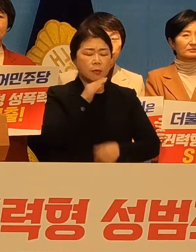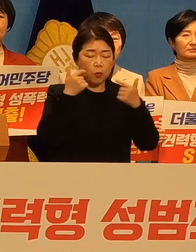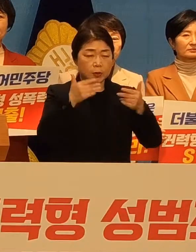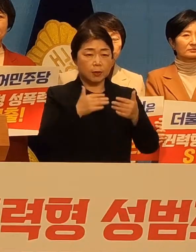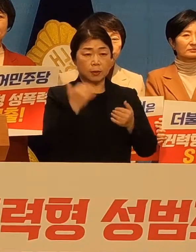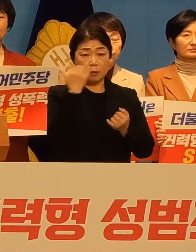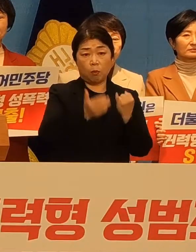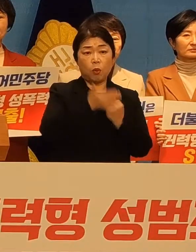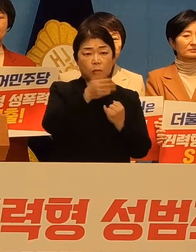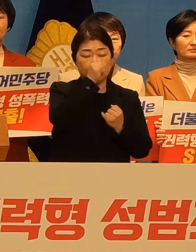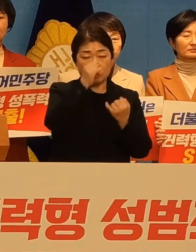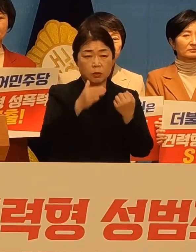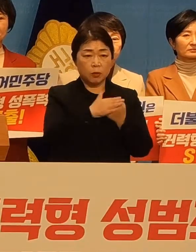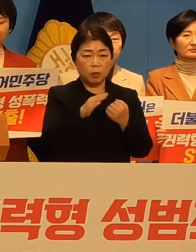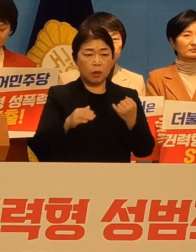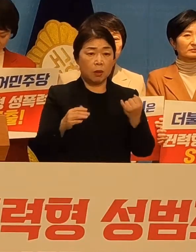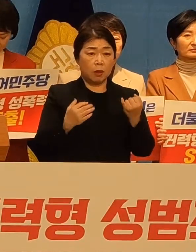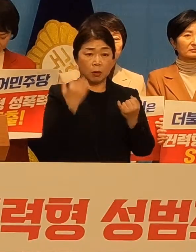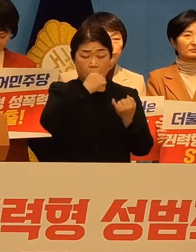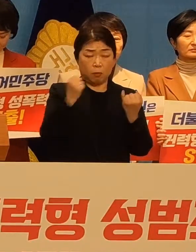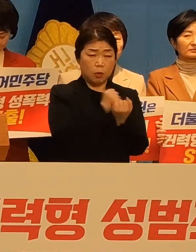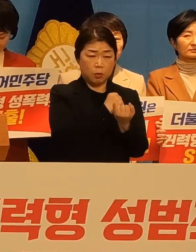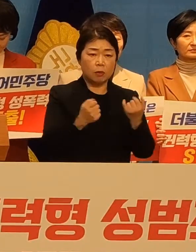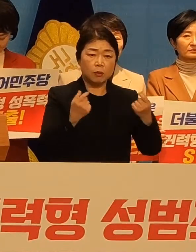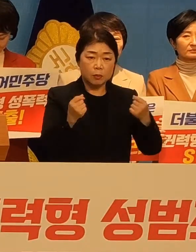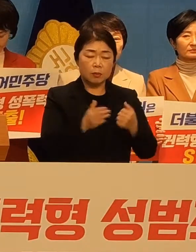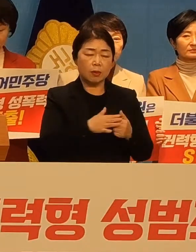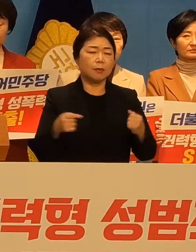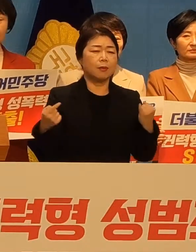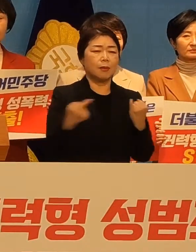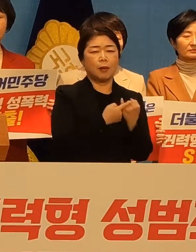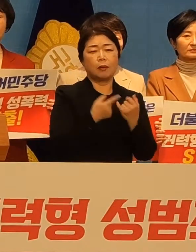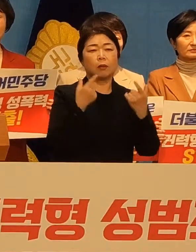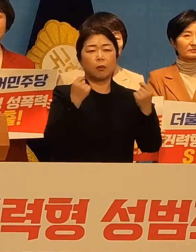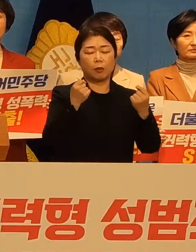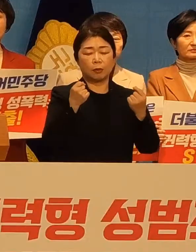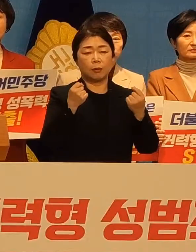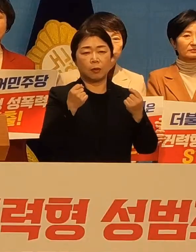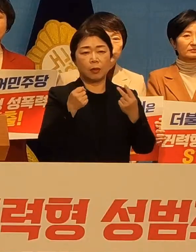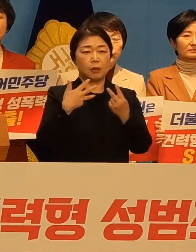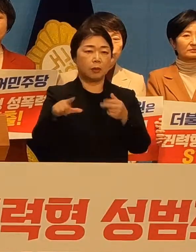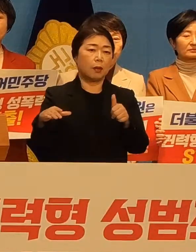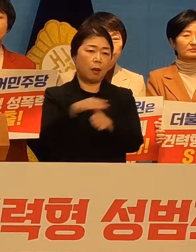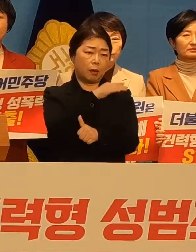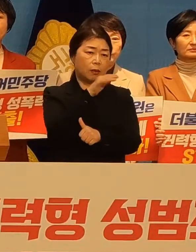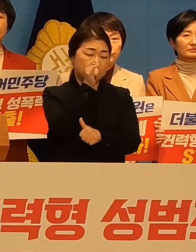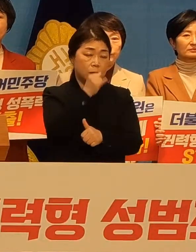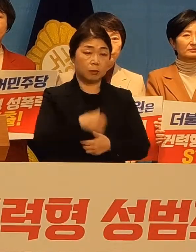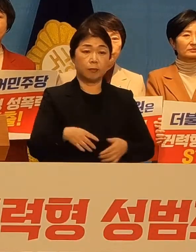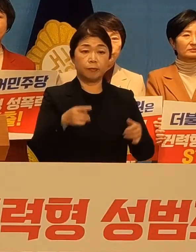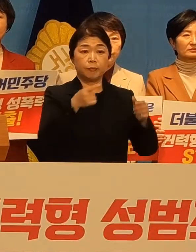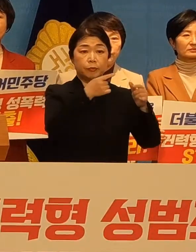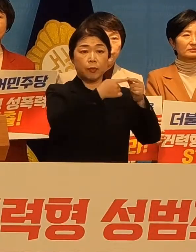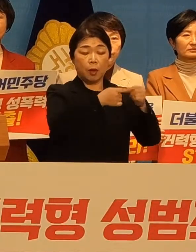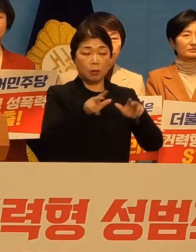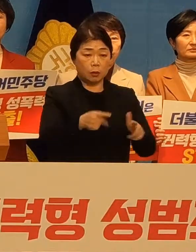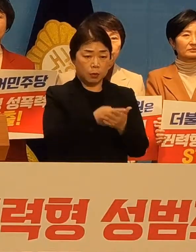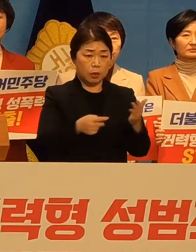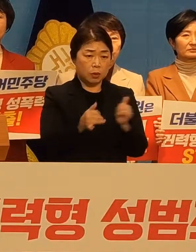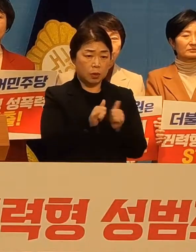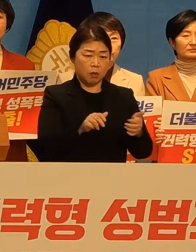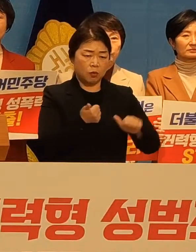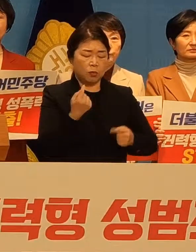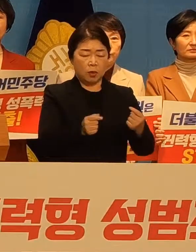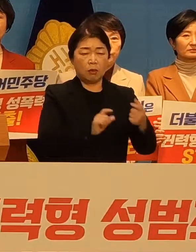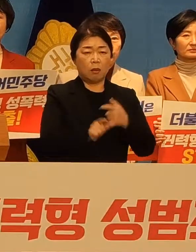성폭력이며 피해자의 영혼을 난도질하는 살인적인 2차 가해입니다. 첫째, 지금 피해자는 죽음보다